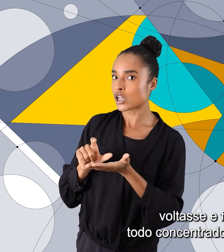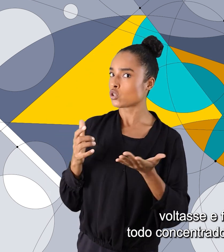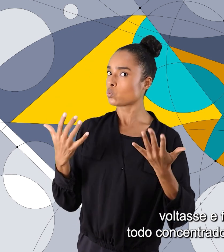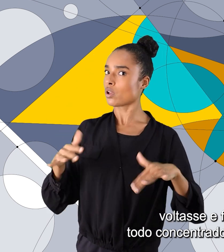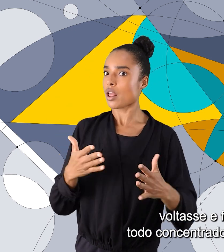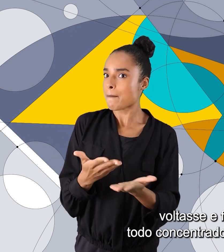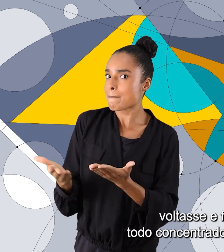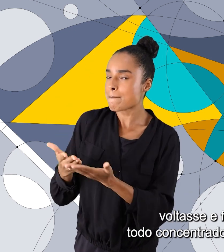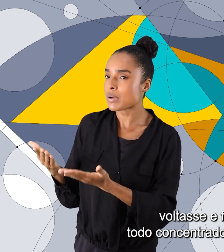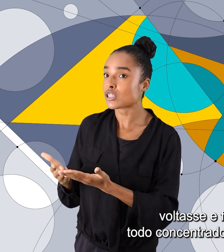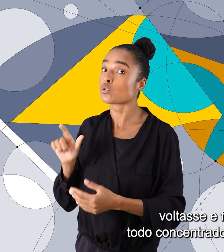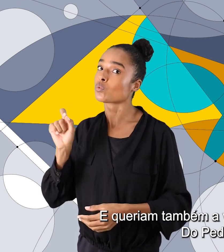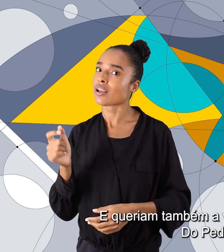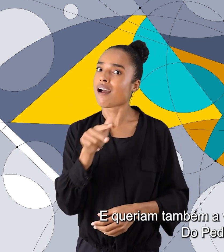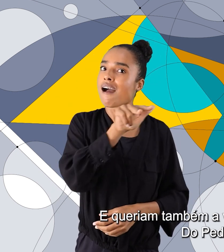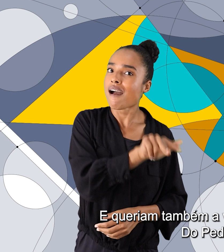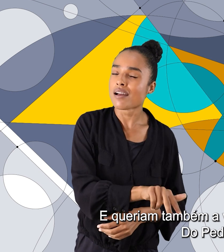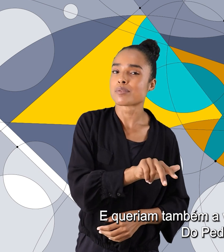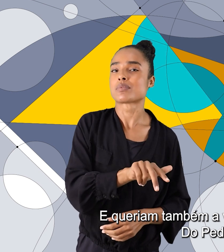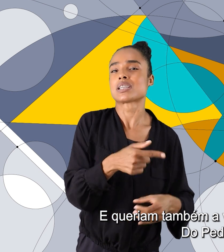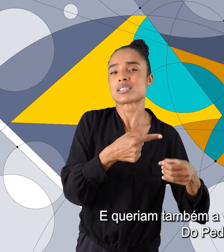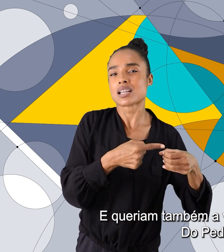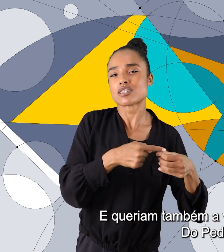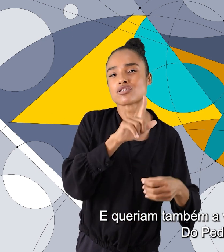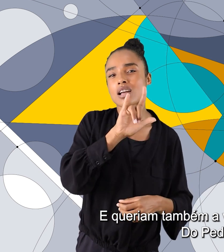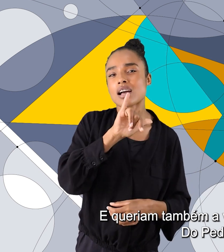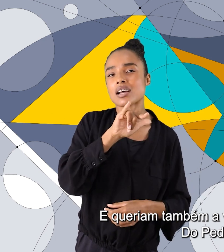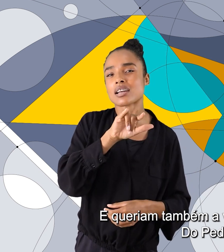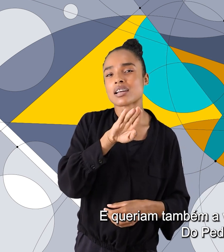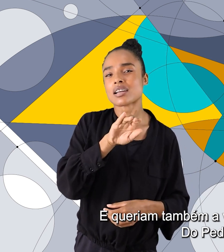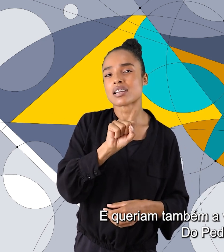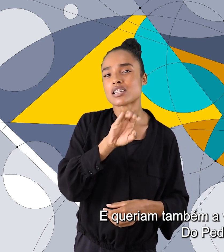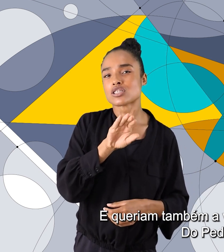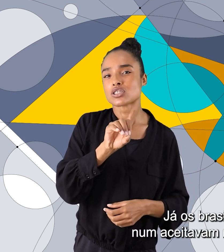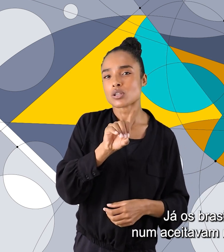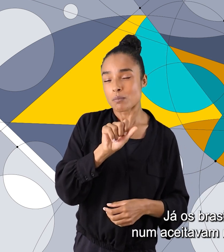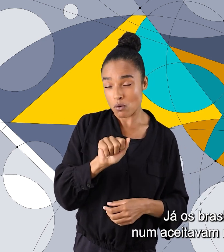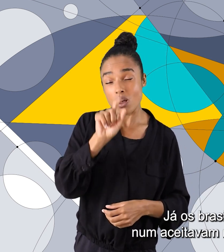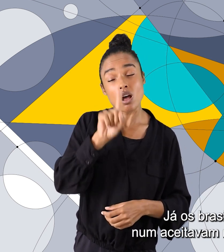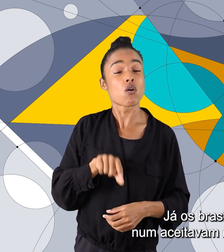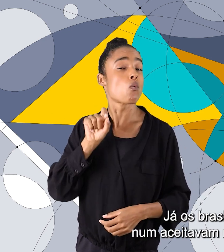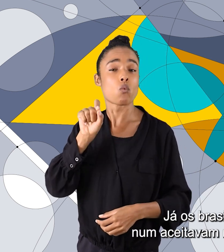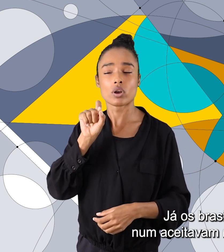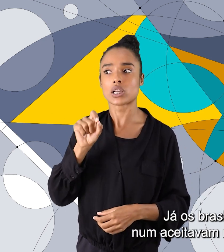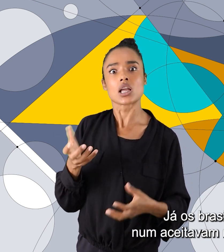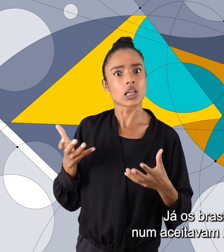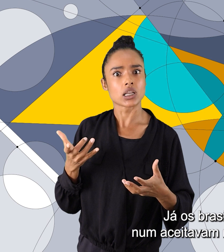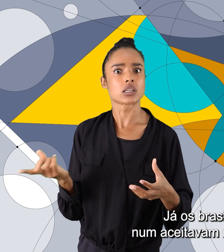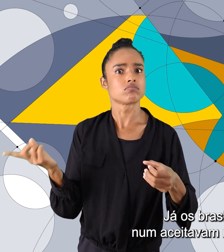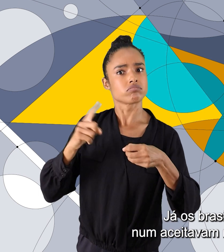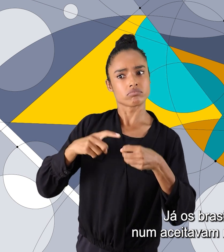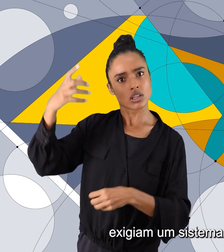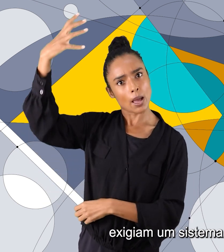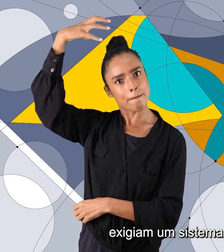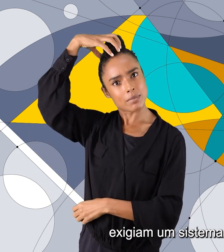todo concentrado em Lisboa. E queriam também a volta do príncipe, do Pedro. Já os brasileiros não aceitavam nada